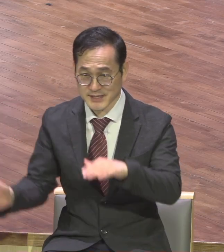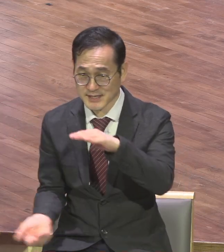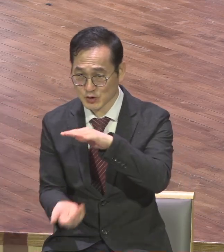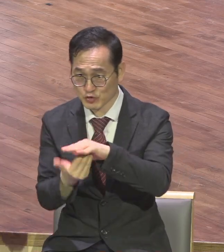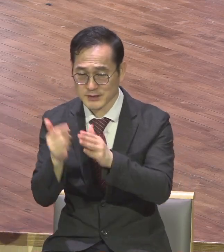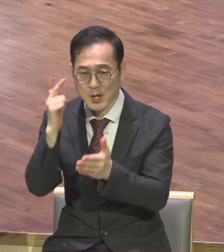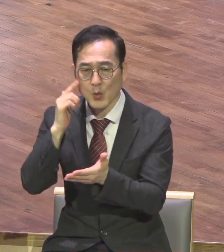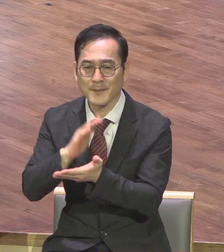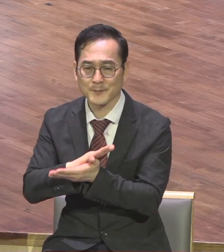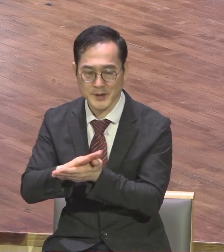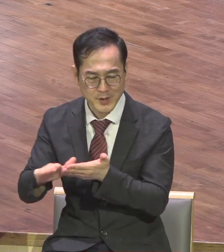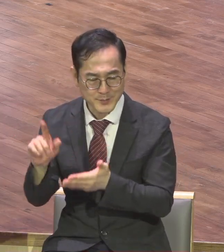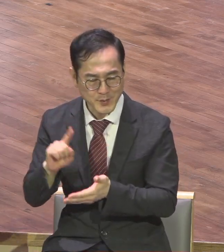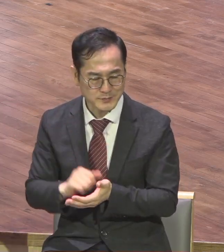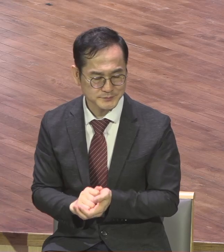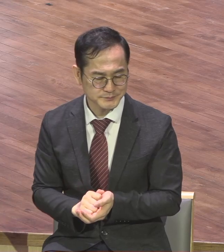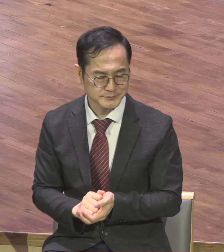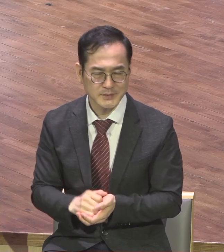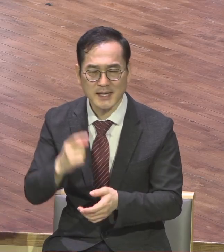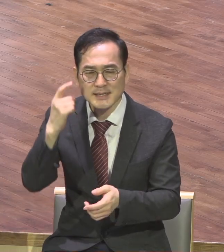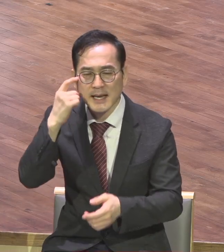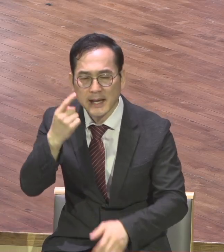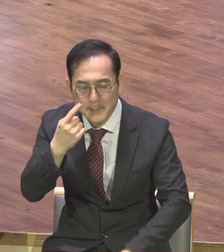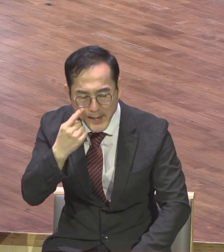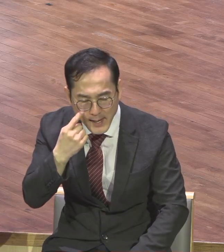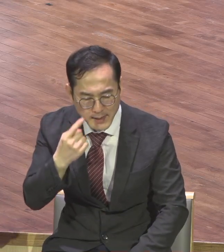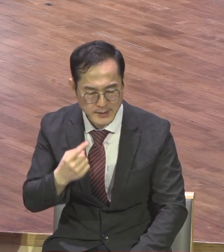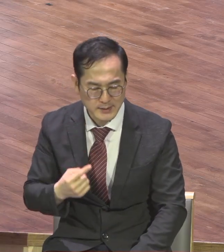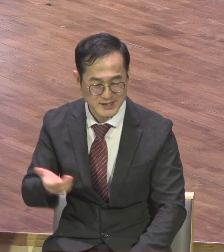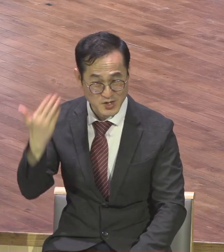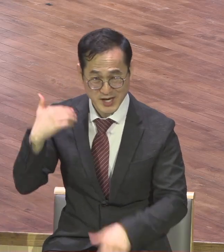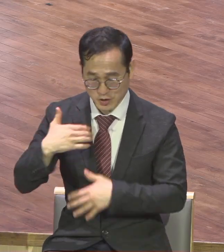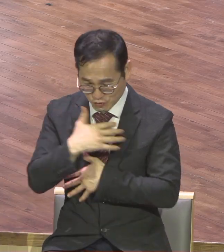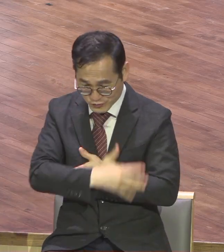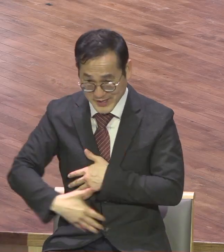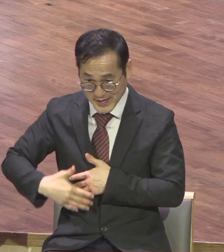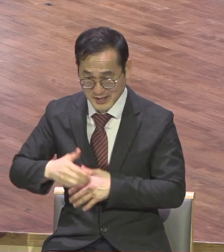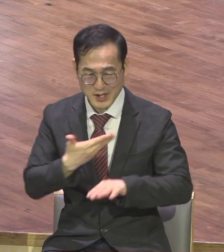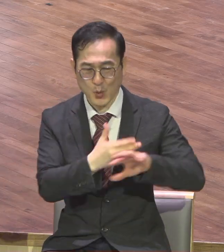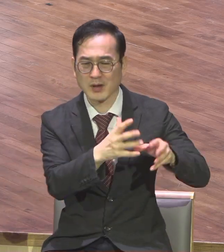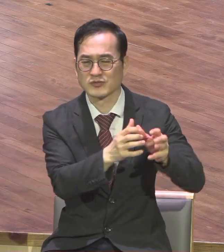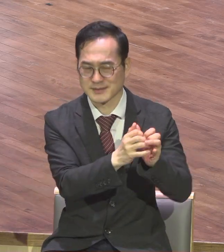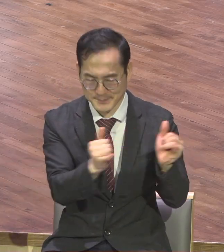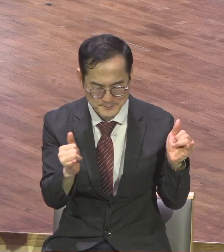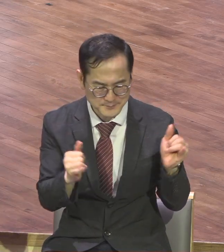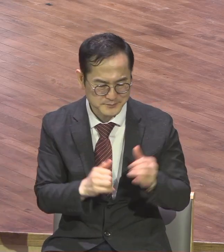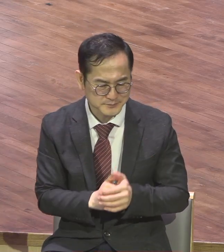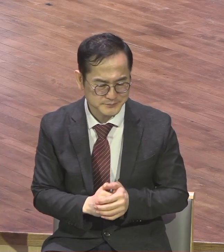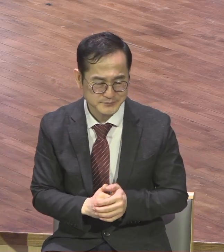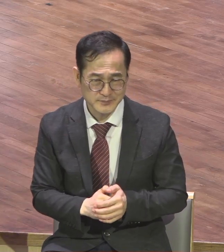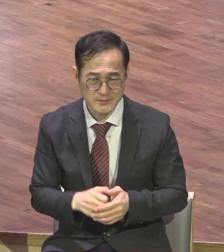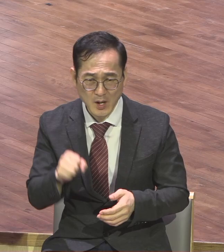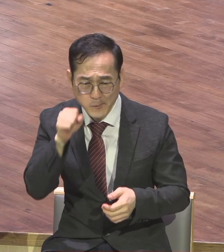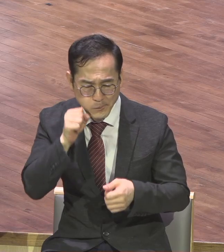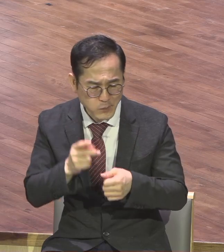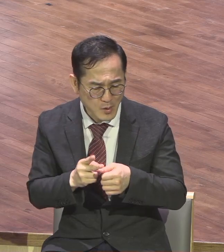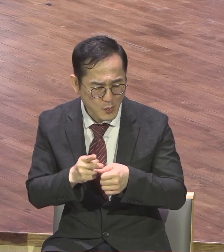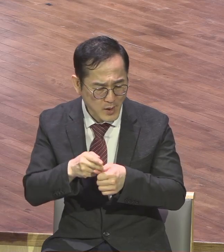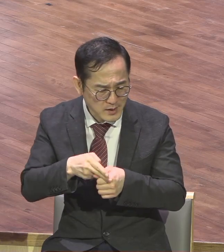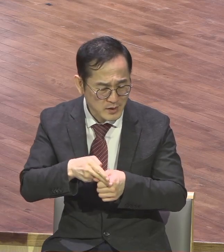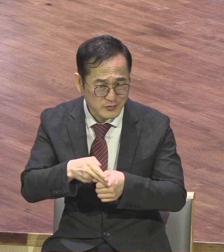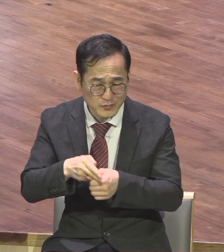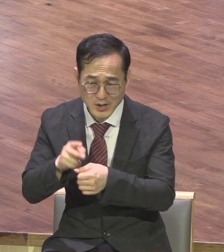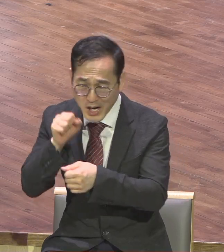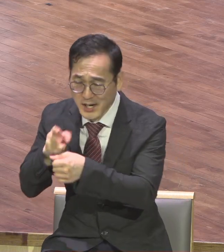11절입니다. 그러므로 생각하라 너희는 그때 육체로 이방인이요 손으로 육체에 행한 할례를 받은 무리라